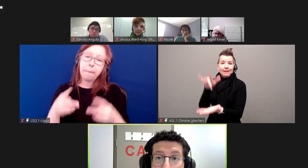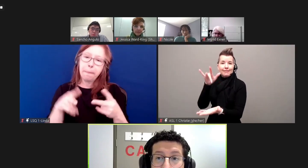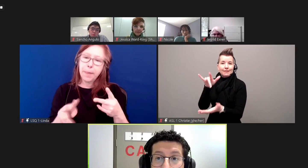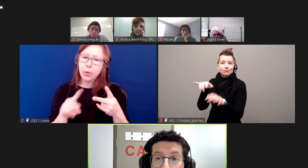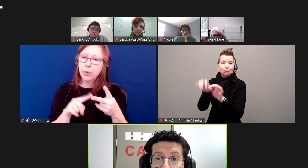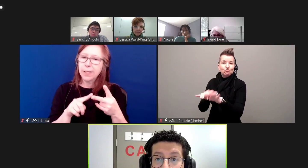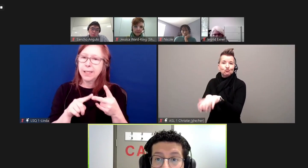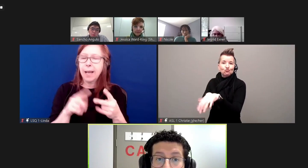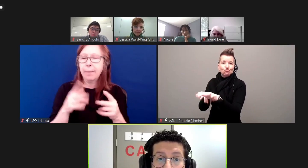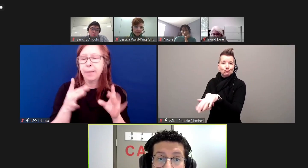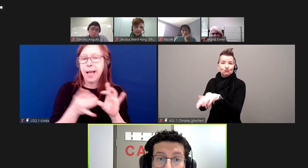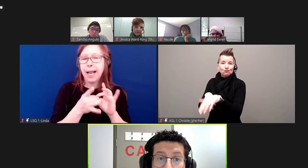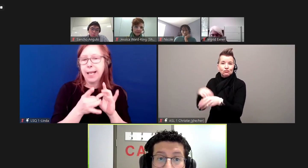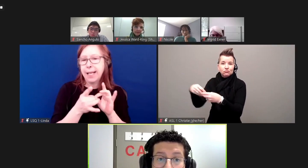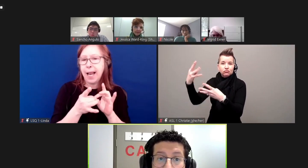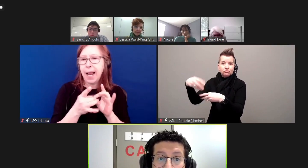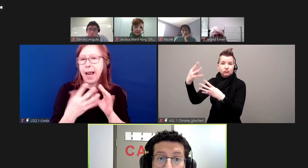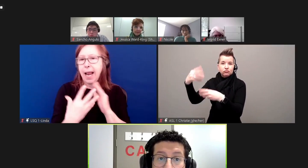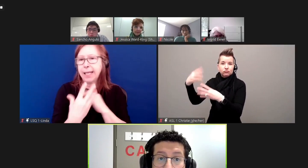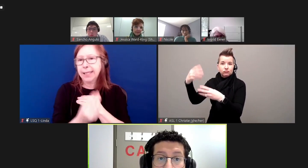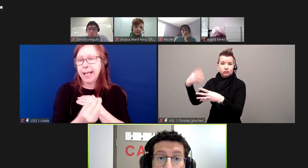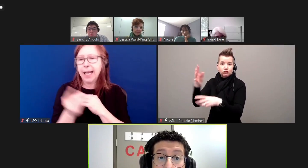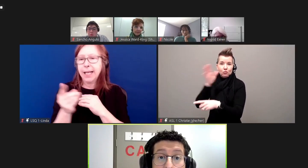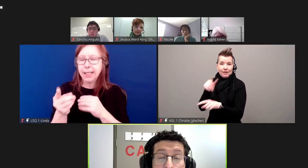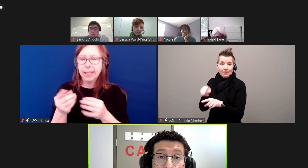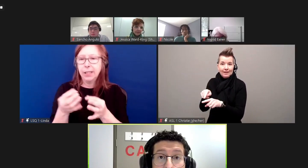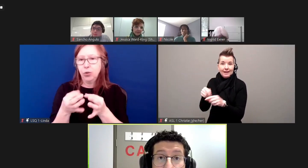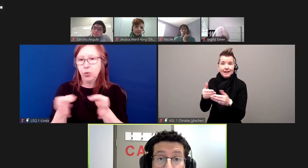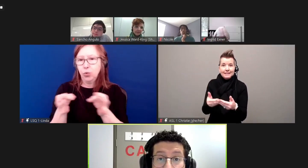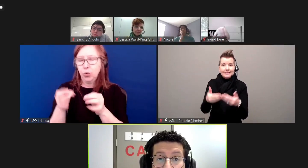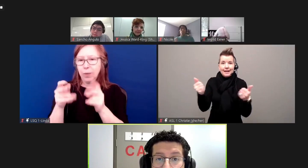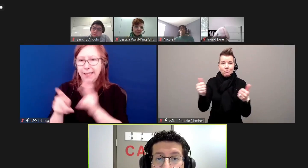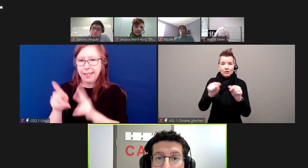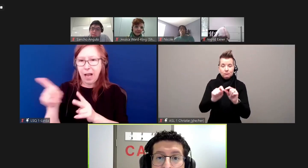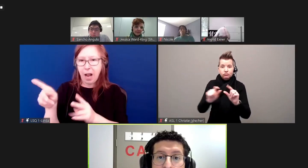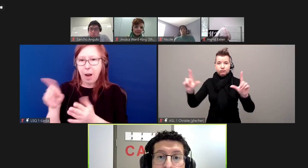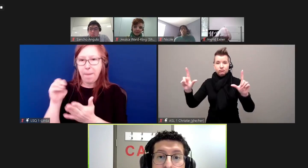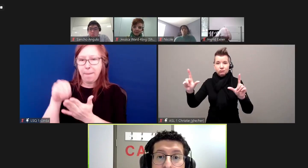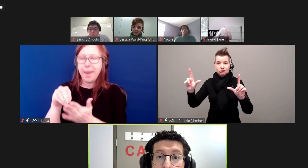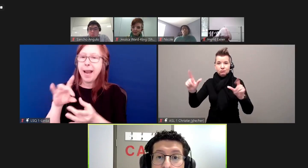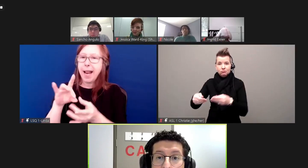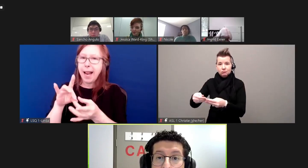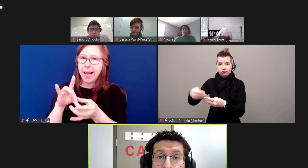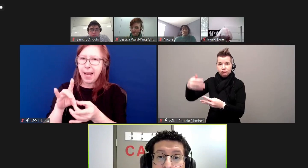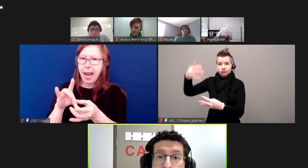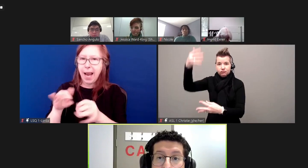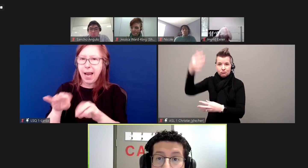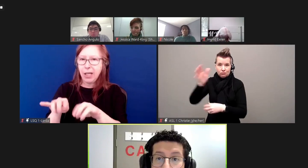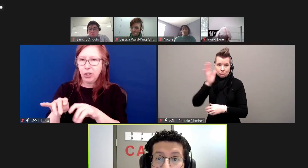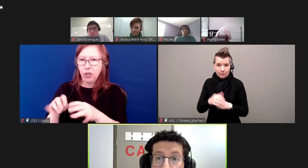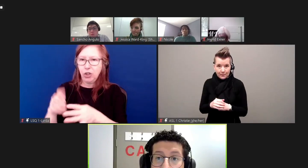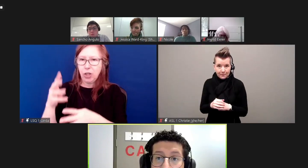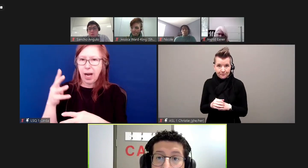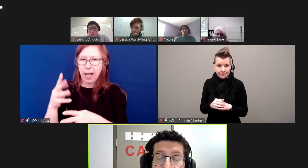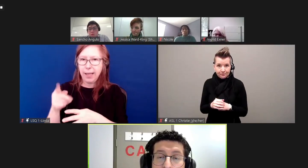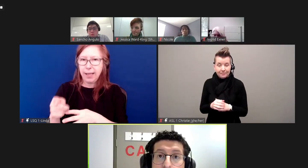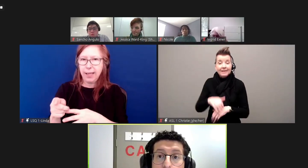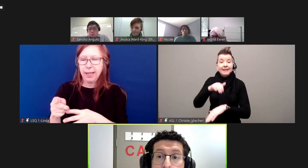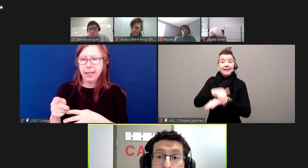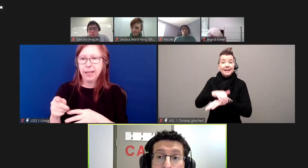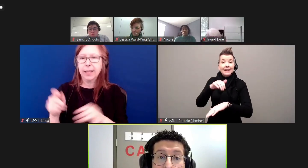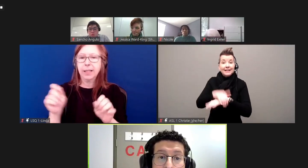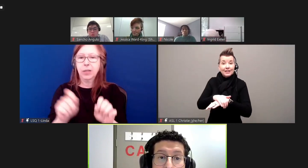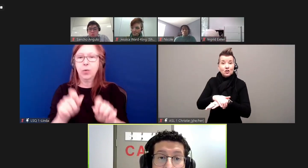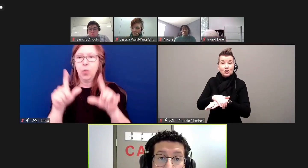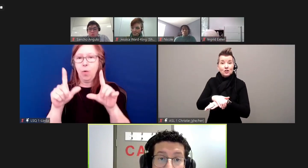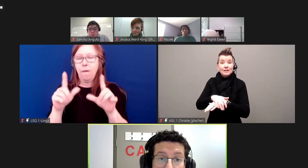lien externe fourni par nos sous-titreurs. Nous partagerons deux liens dans le chat qui s'ouvriront dans une fenêtre séparée avec la transcription